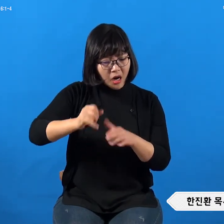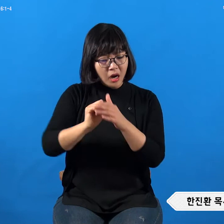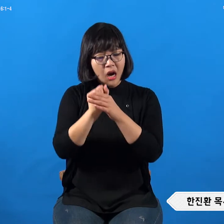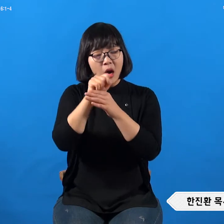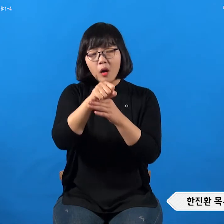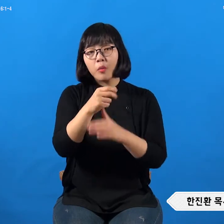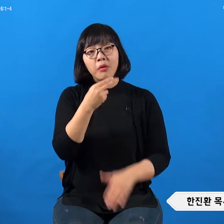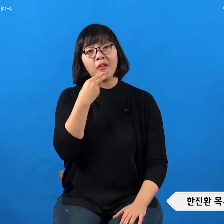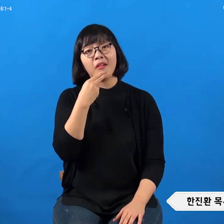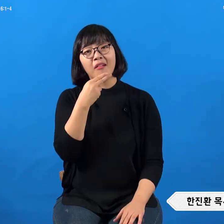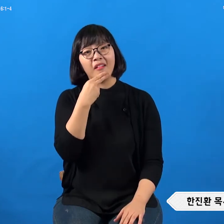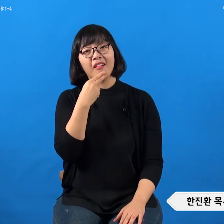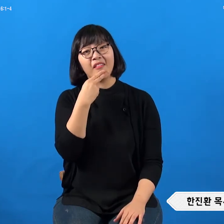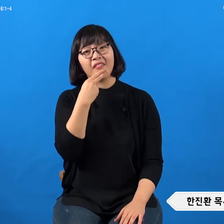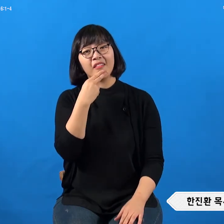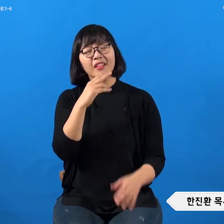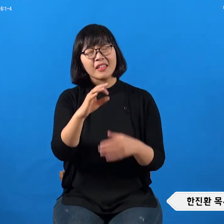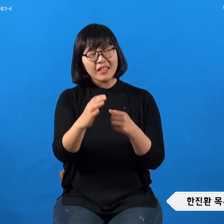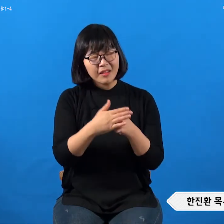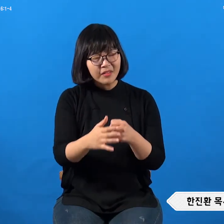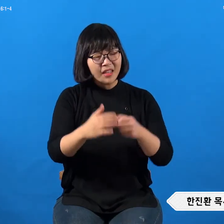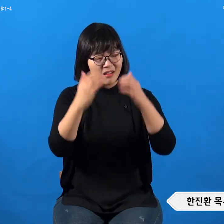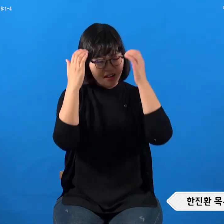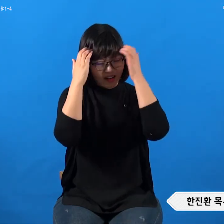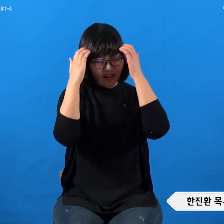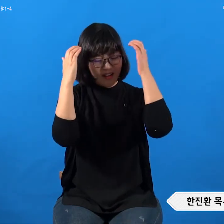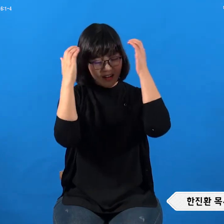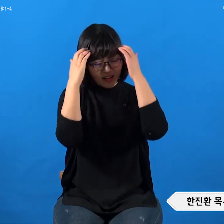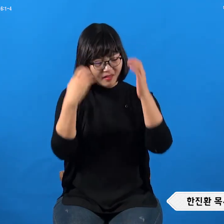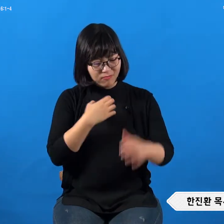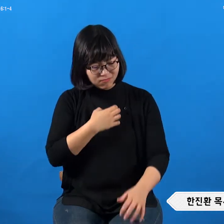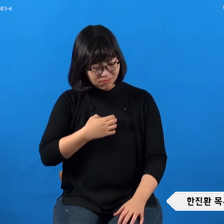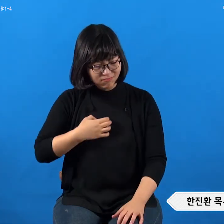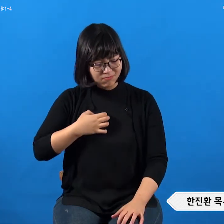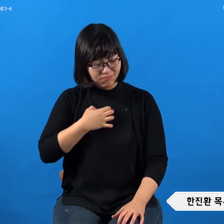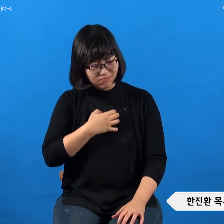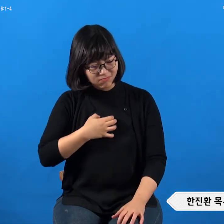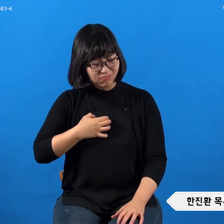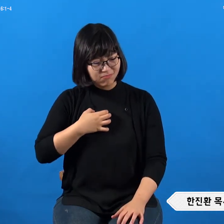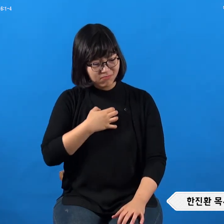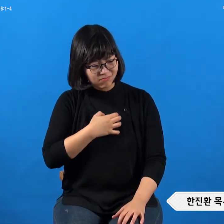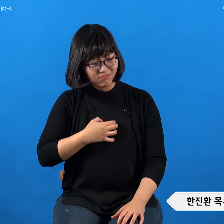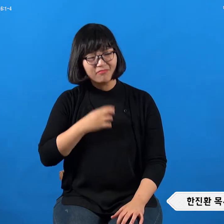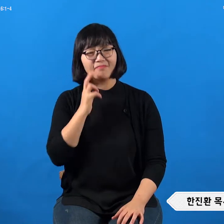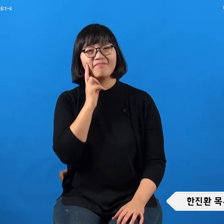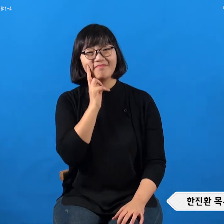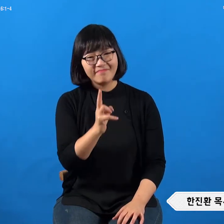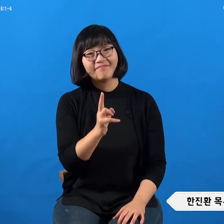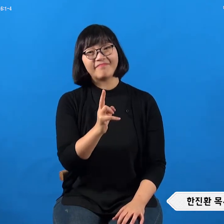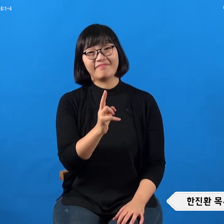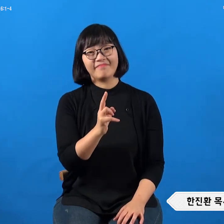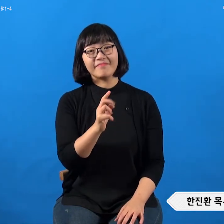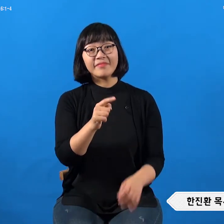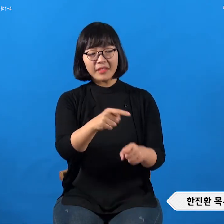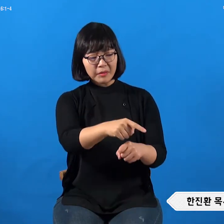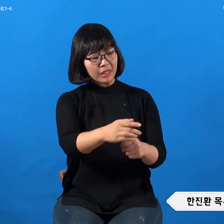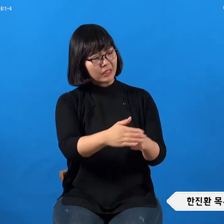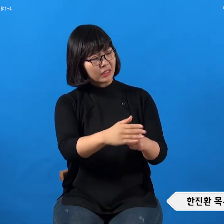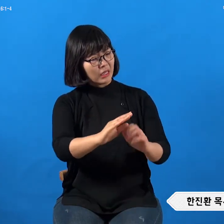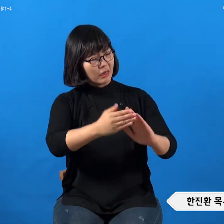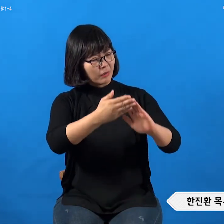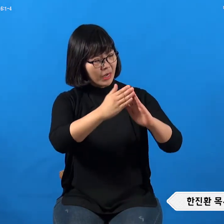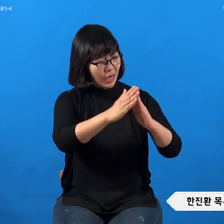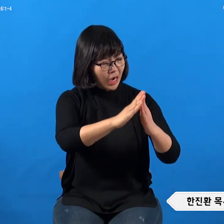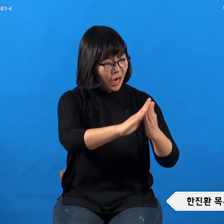당해서 2중 3중의 고통을 당하고 있었습니다. 그런 형제들을 돕는 이 연보에